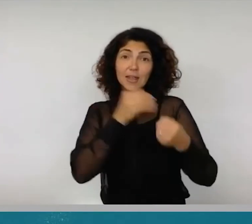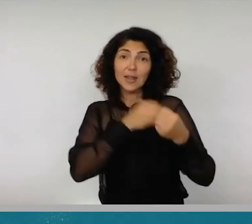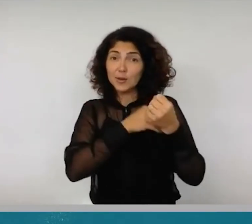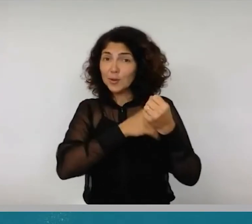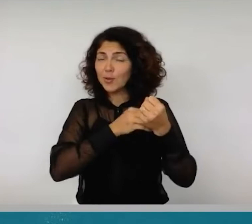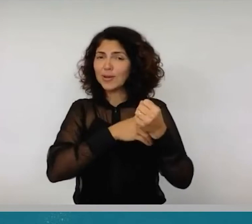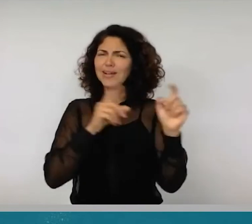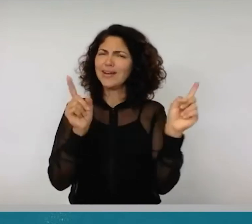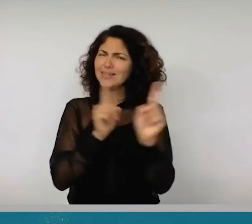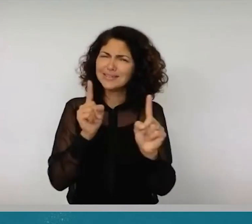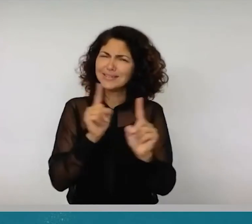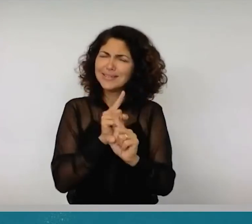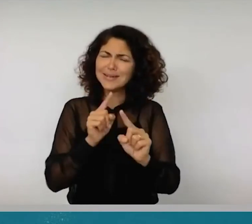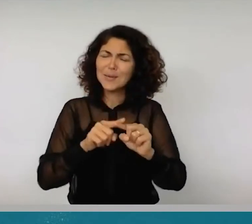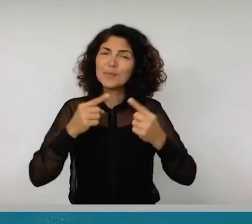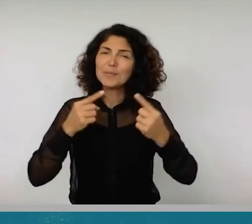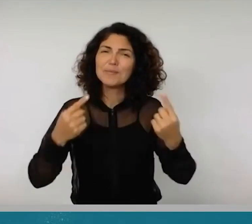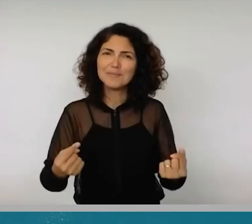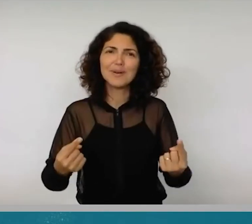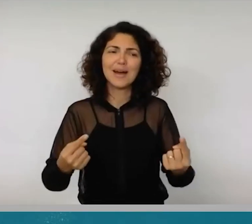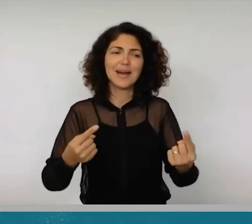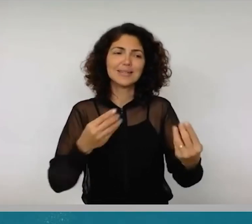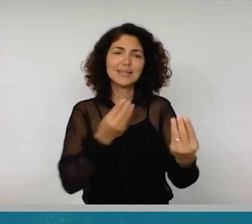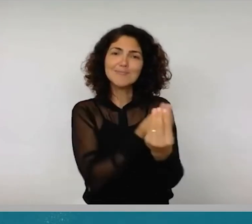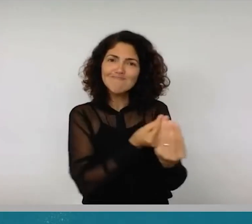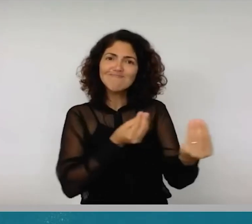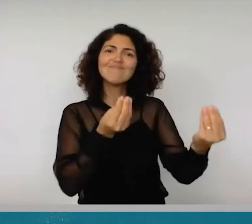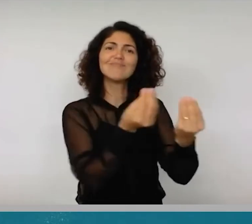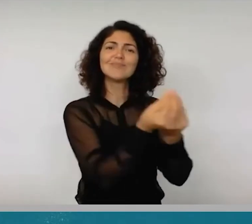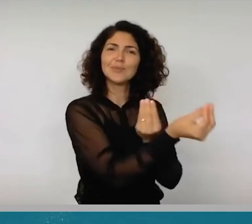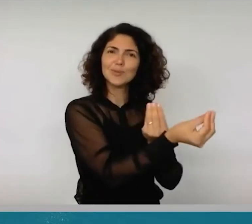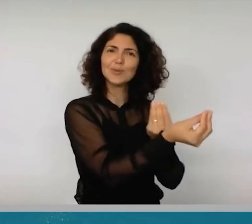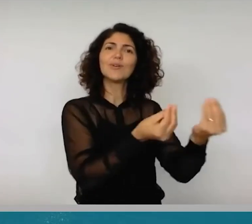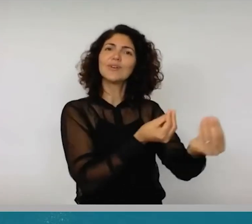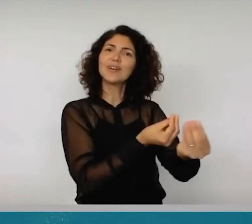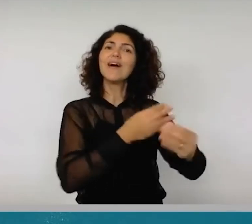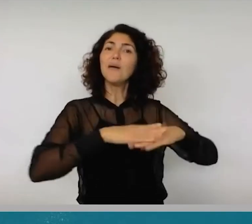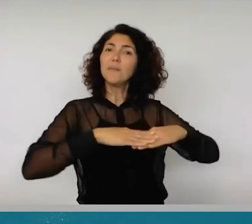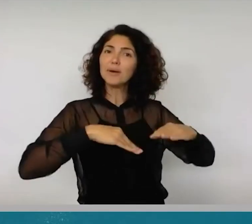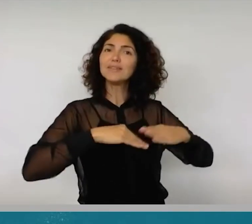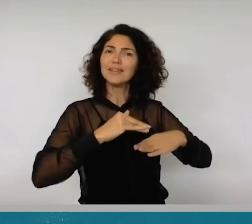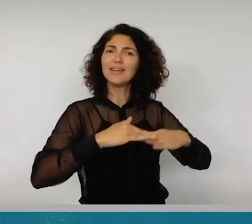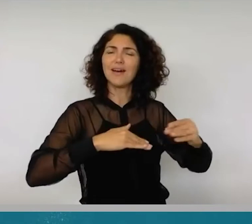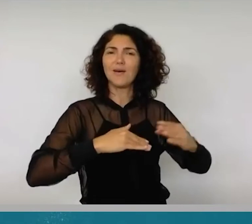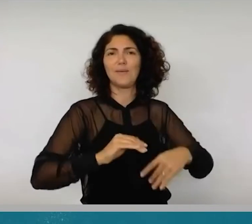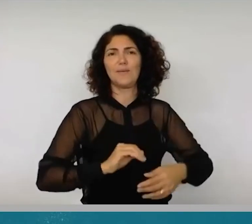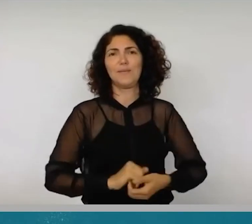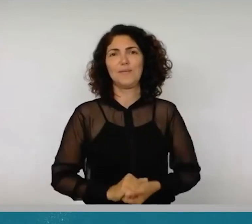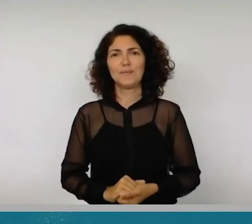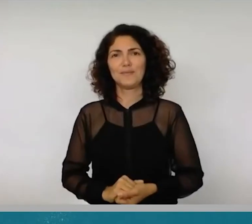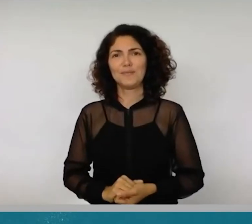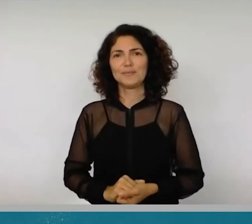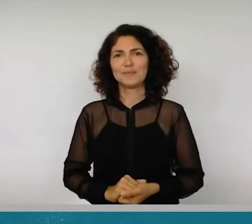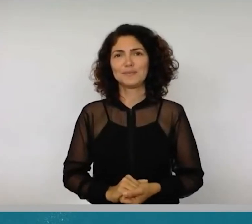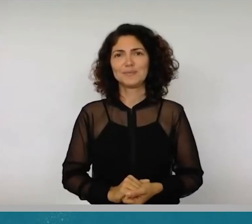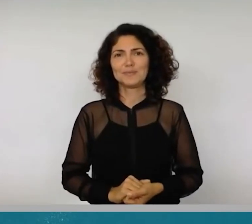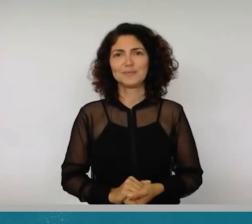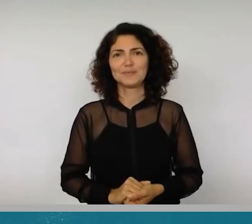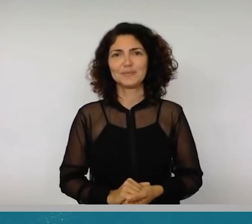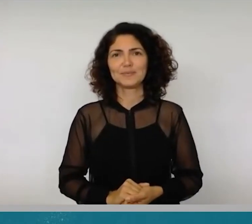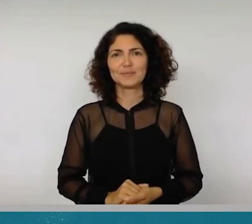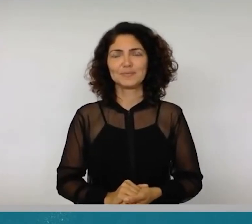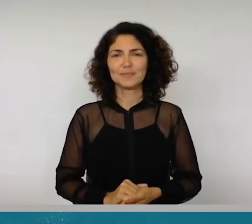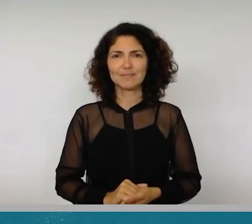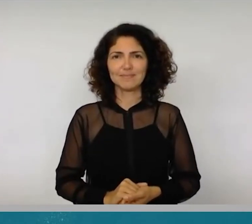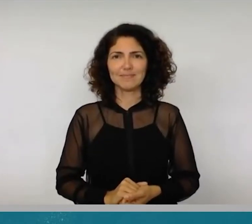precisa comprar ração para tratar, né? E às vezes a galinha morre, quer dizer, né? Não dá para acumular riquezas. Mas